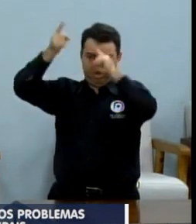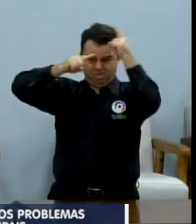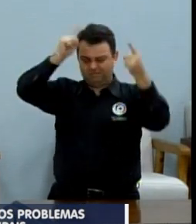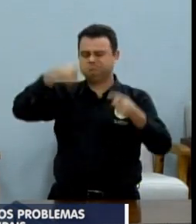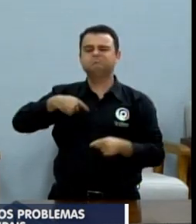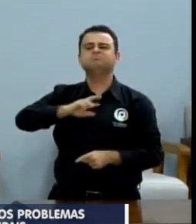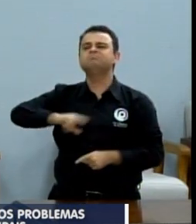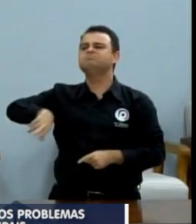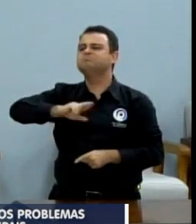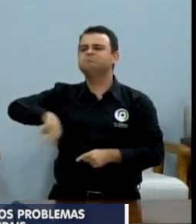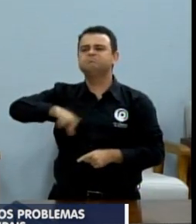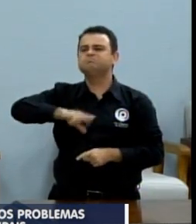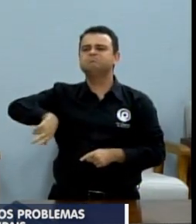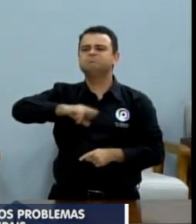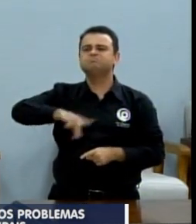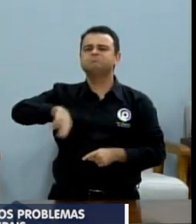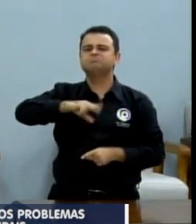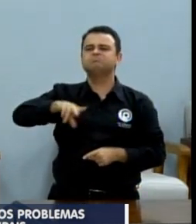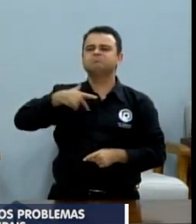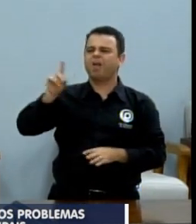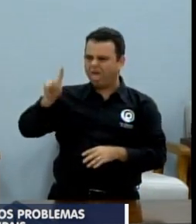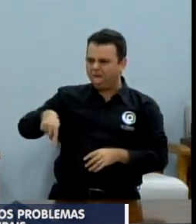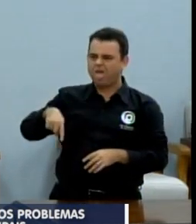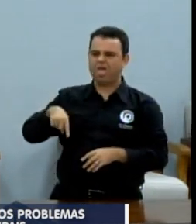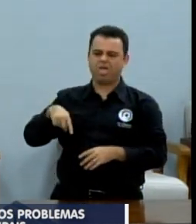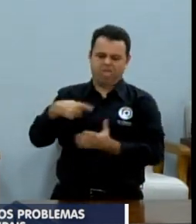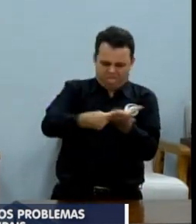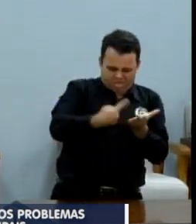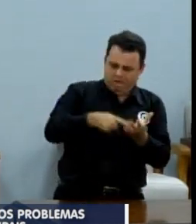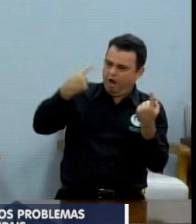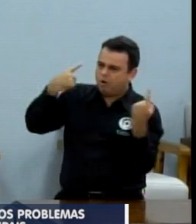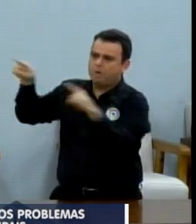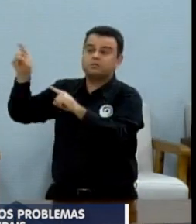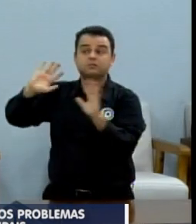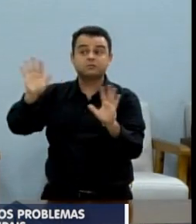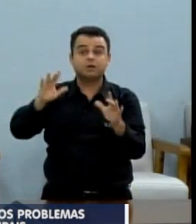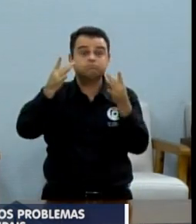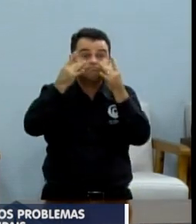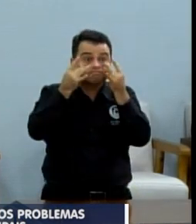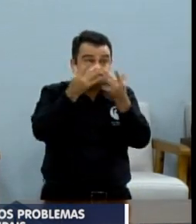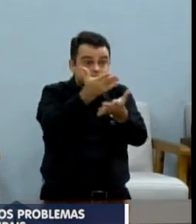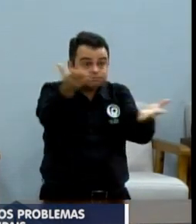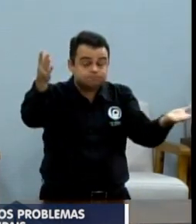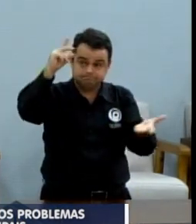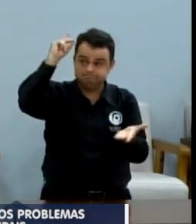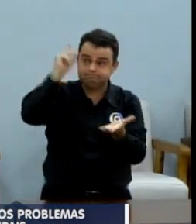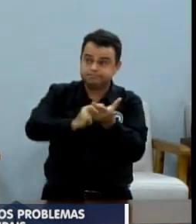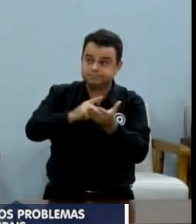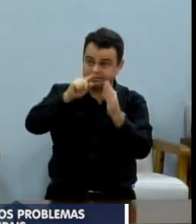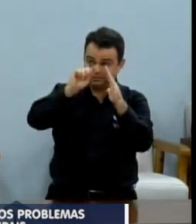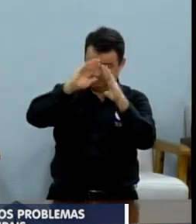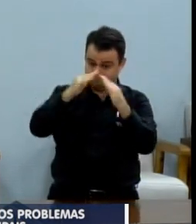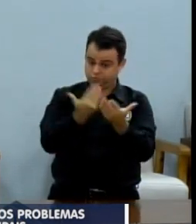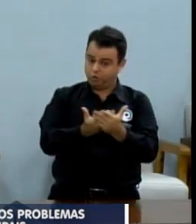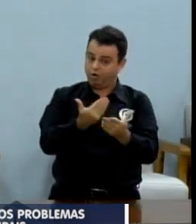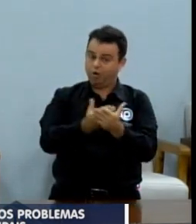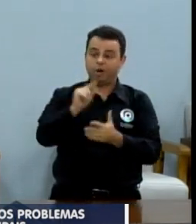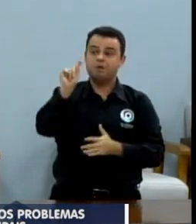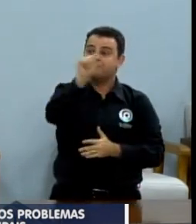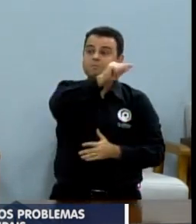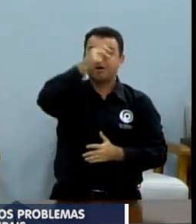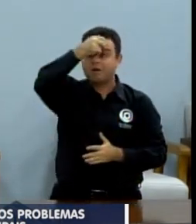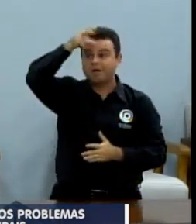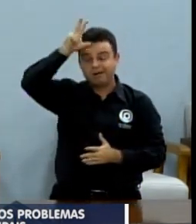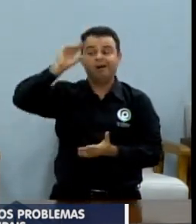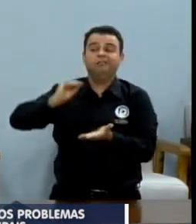aqui carregando na tinta contra o prefeito é a realidade da escola pública em Rio Preto da escola pública Municipal em